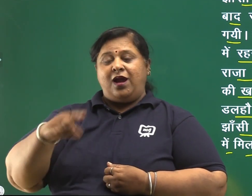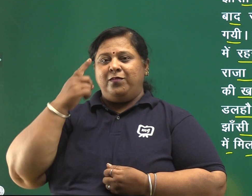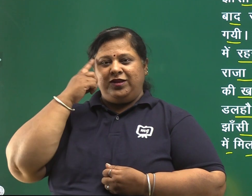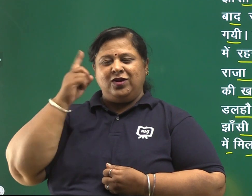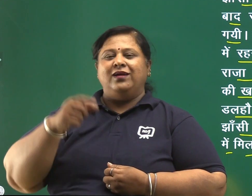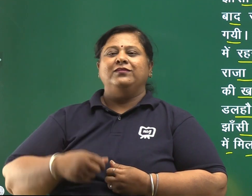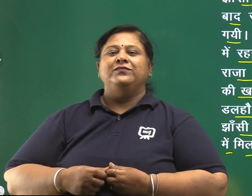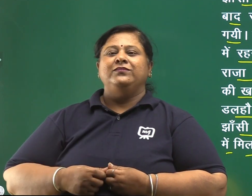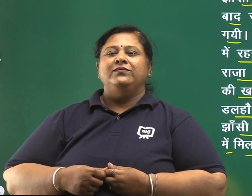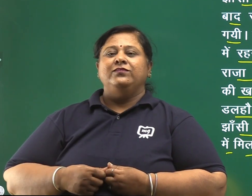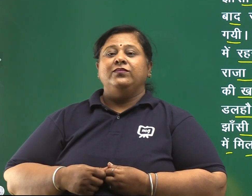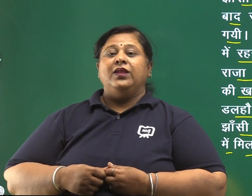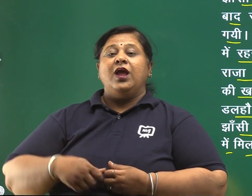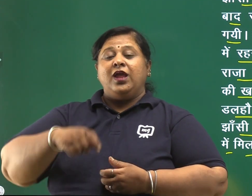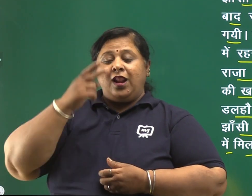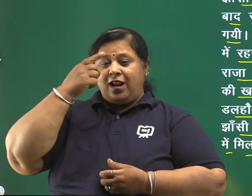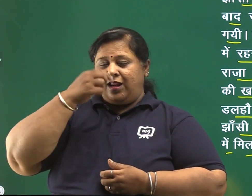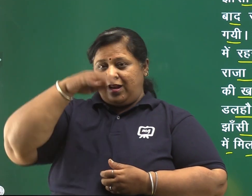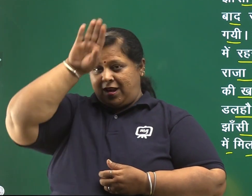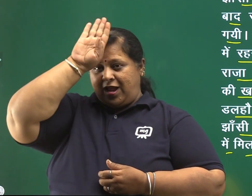जाना कि रानी लक्ष्मीबाई